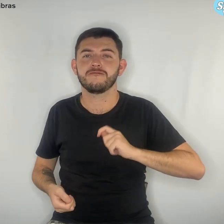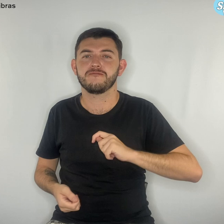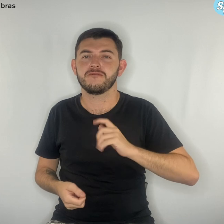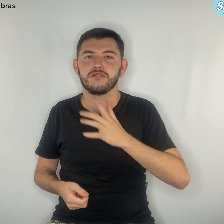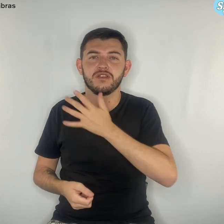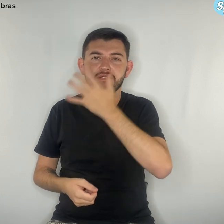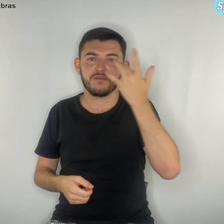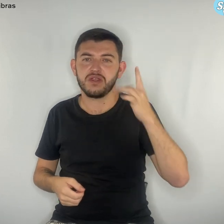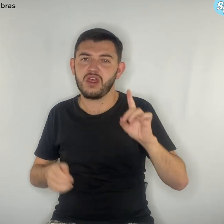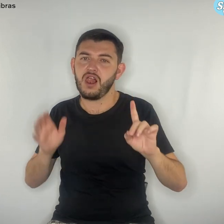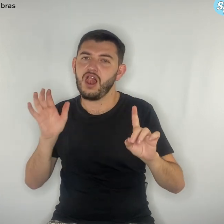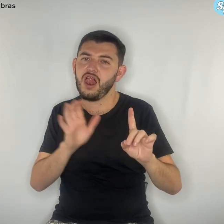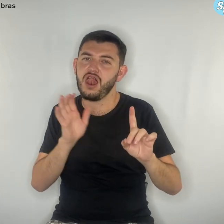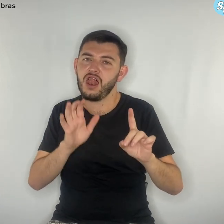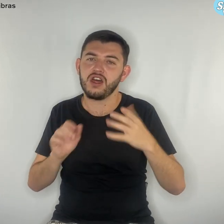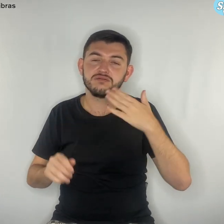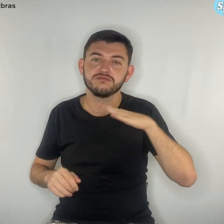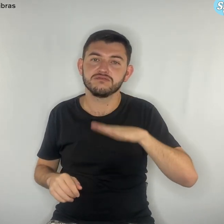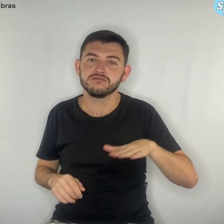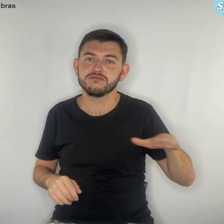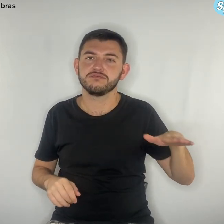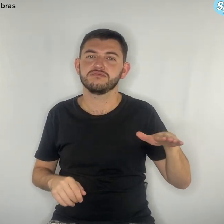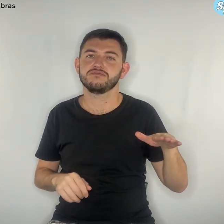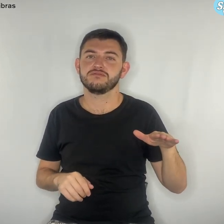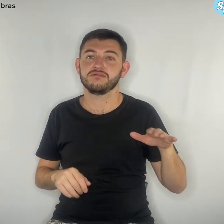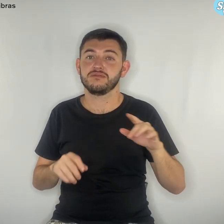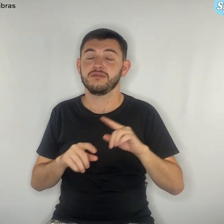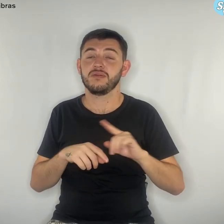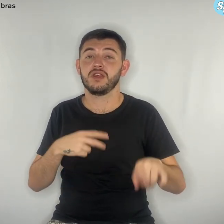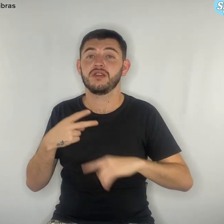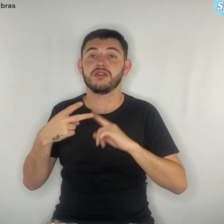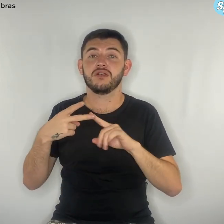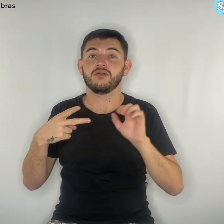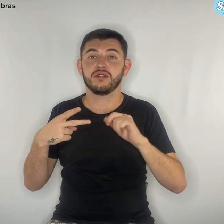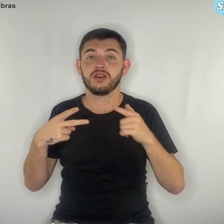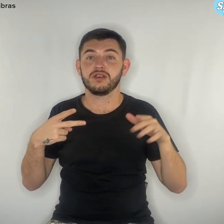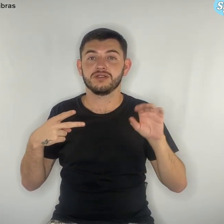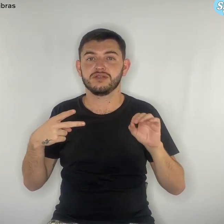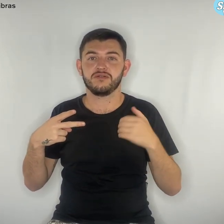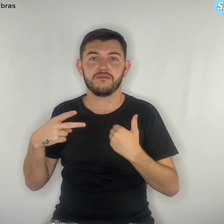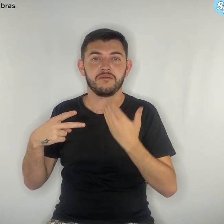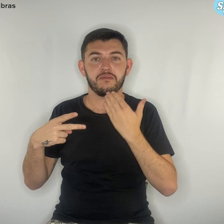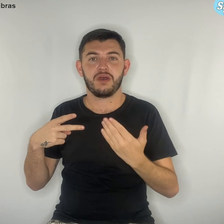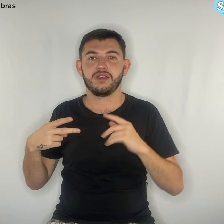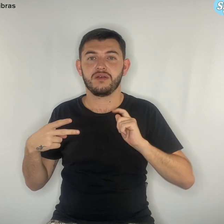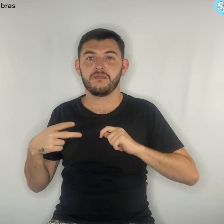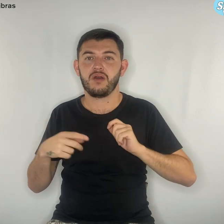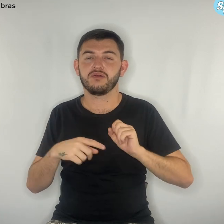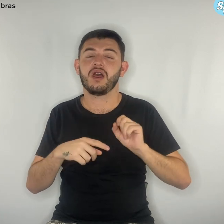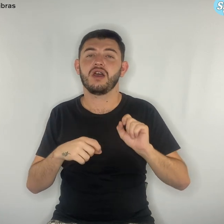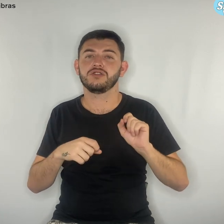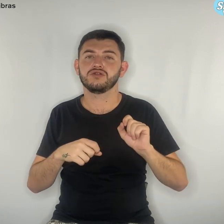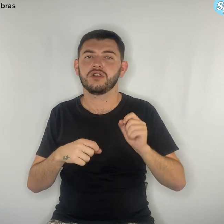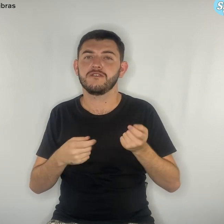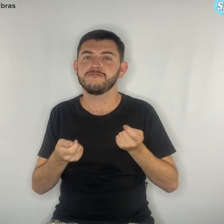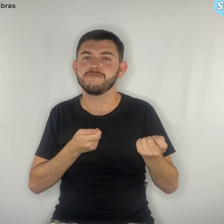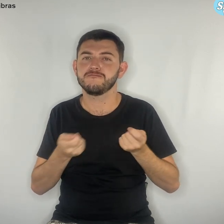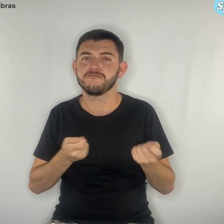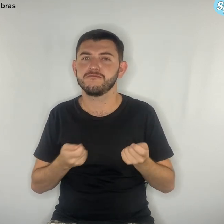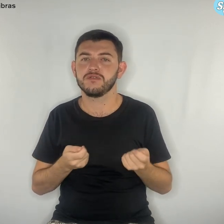infância. A segunda ação requerida depois de isolar a maldade consiste em projetá-la